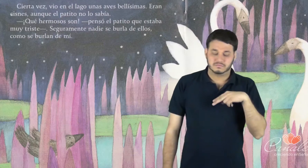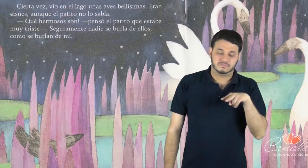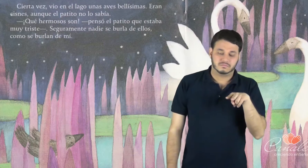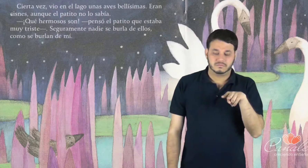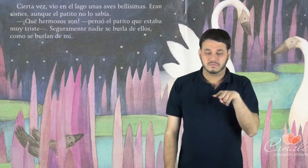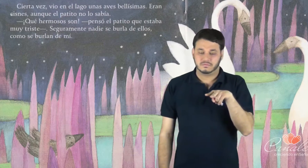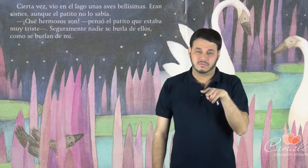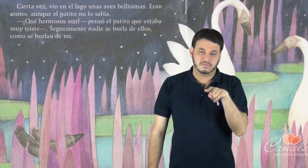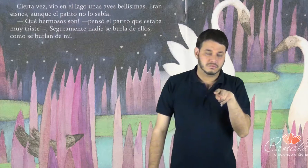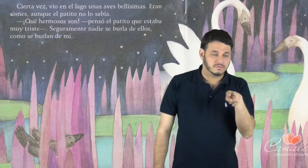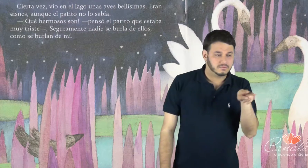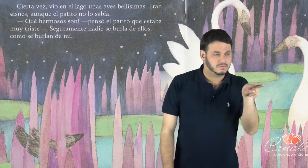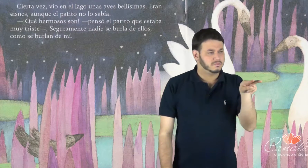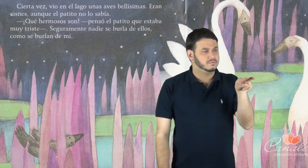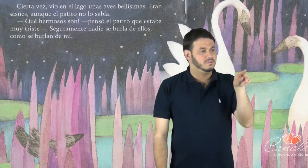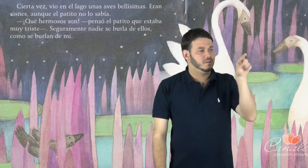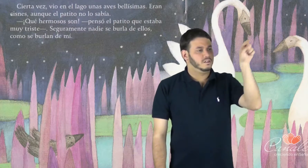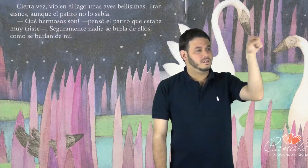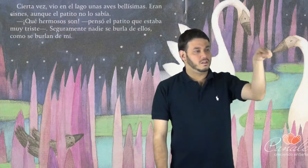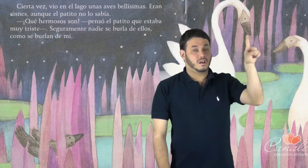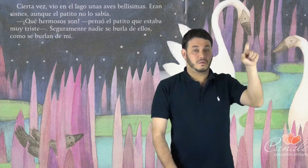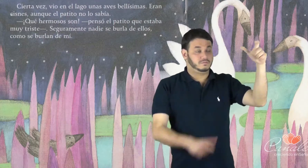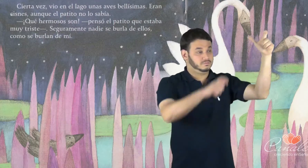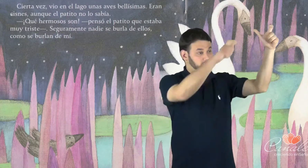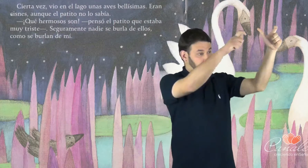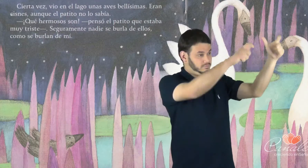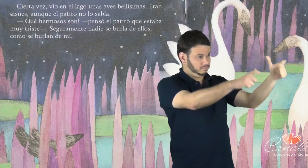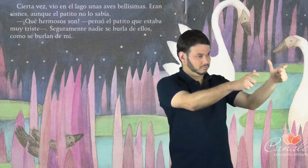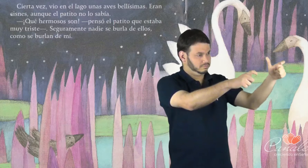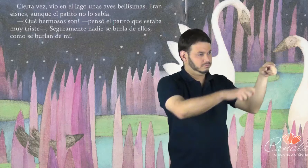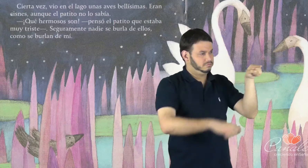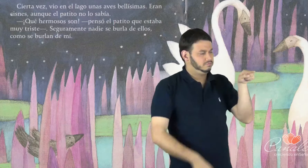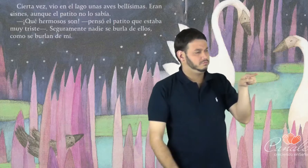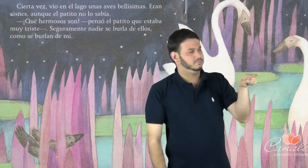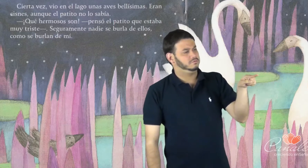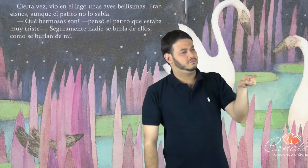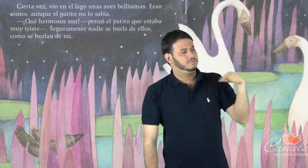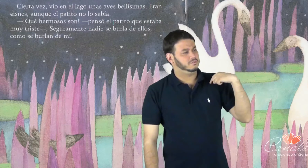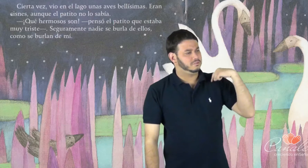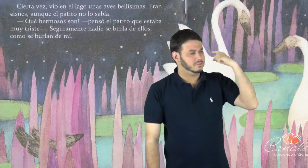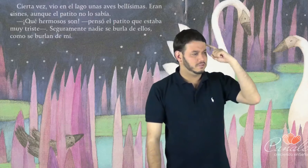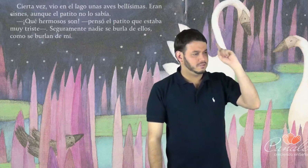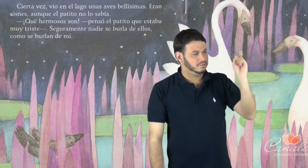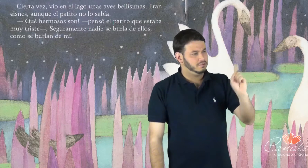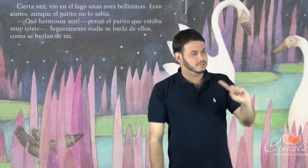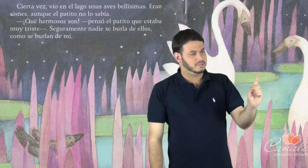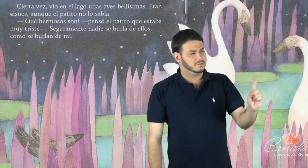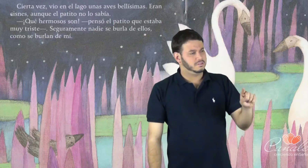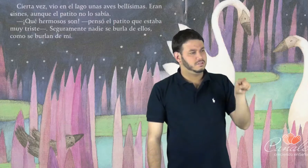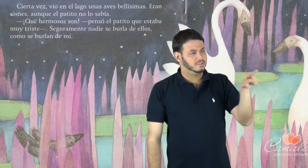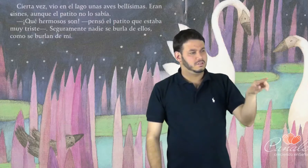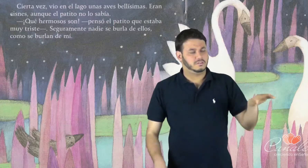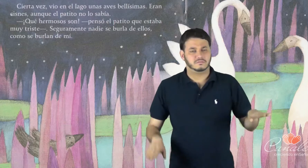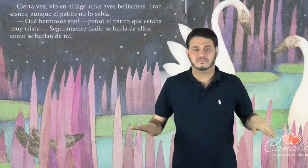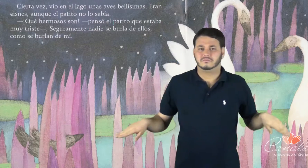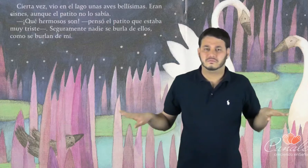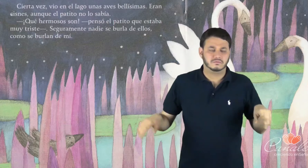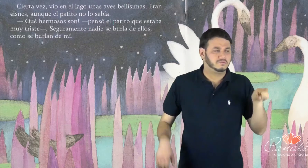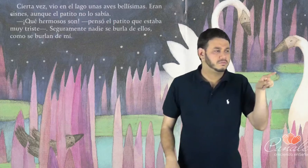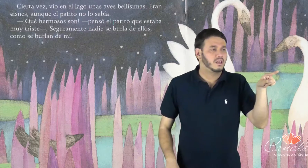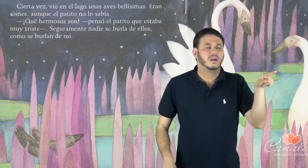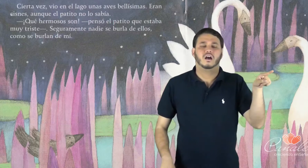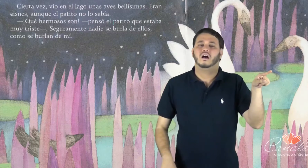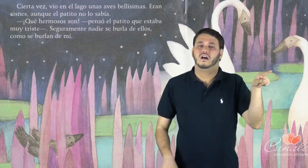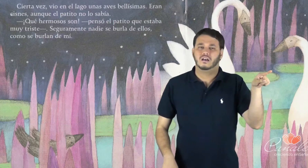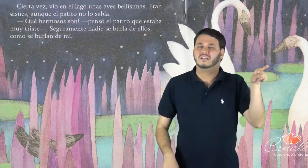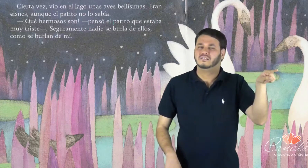cierta vez vio en el lago unas aves bellísimas eran cisnes aunque el patito no lo sabía